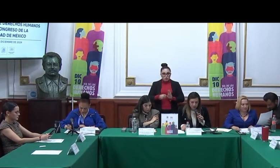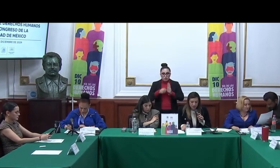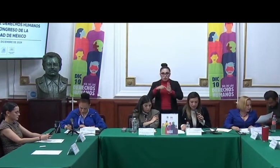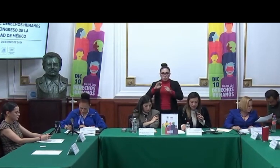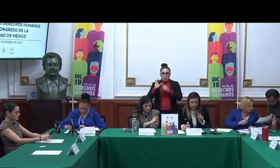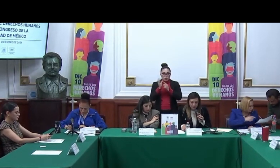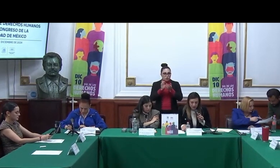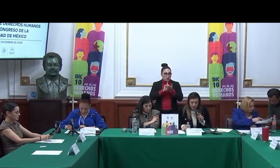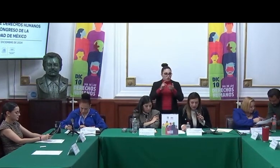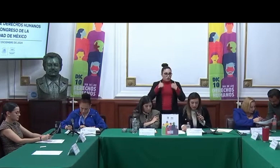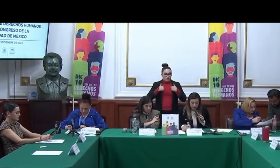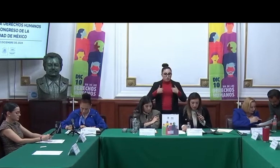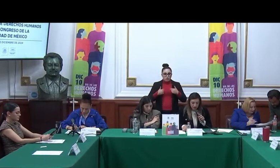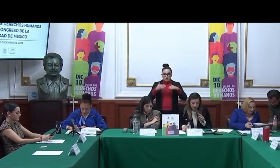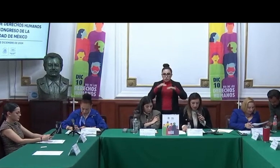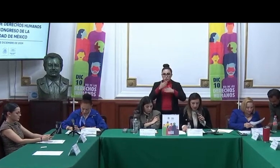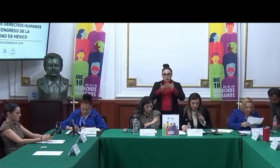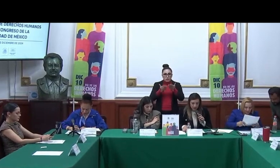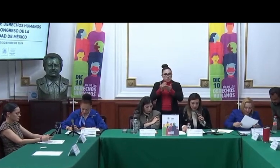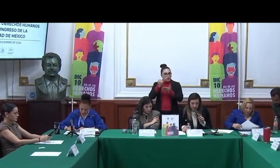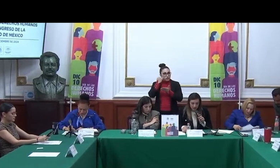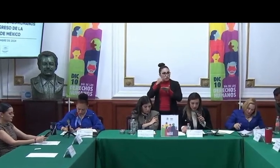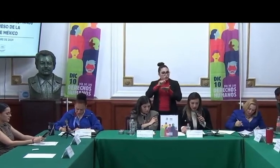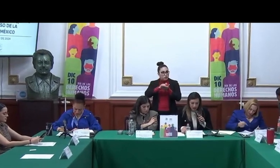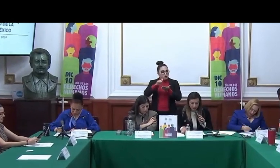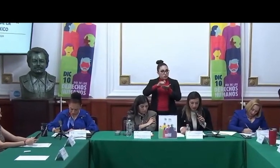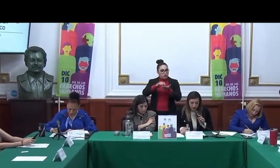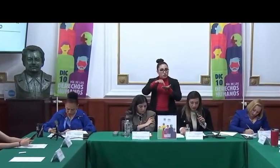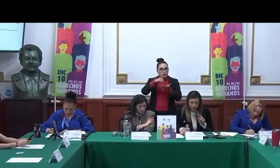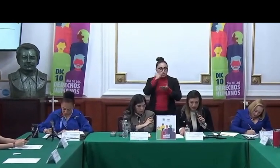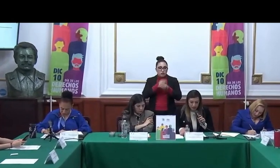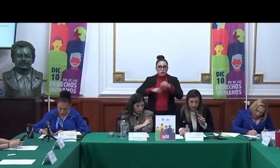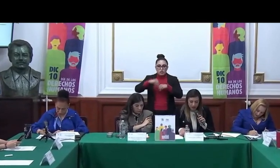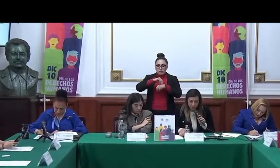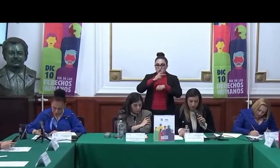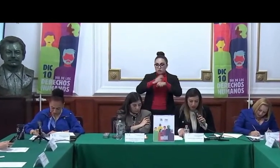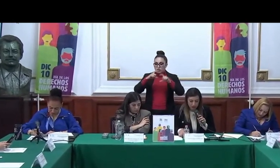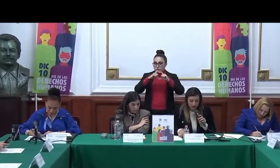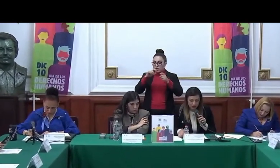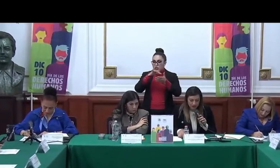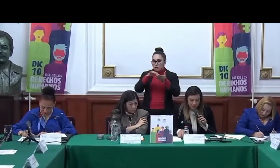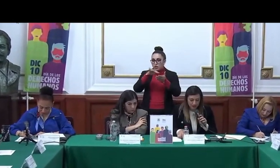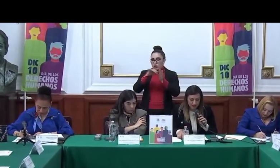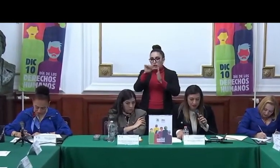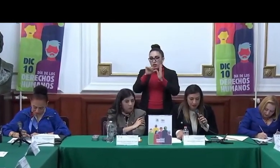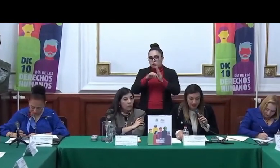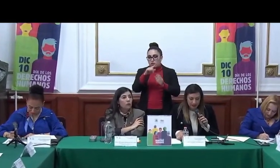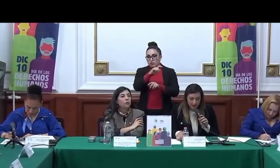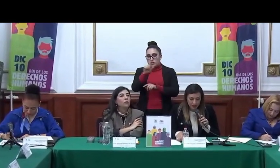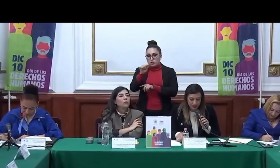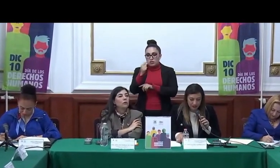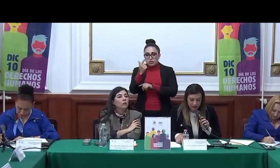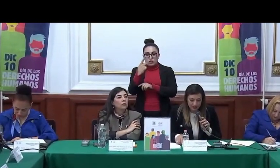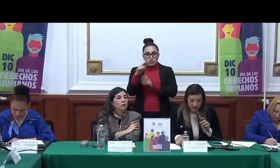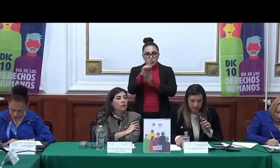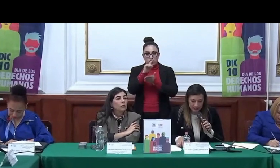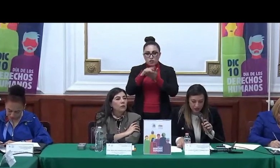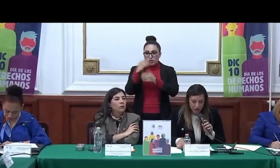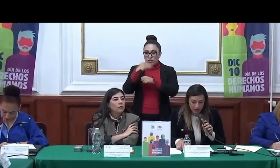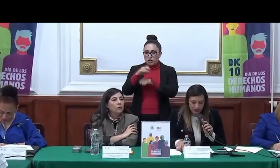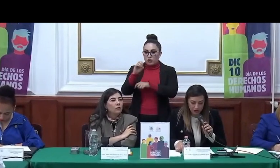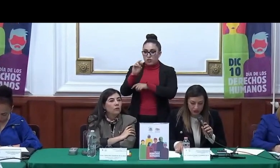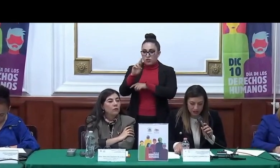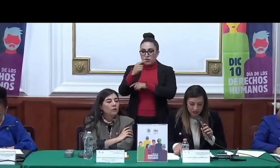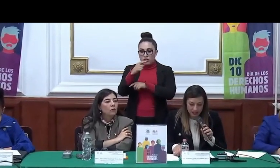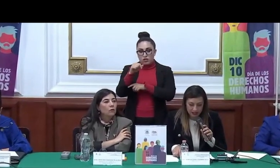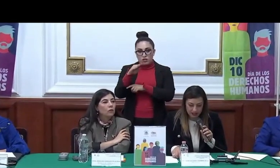Humanos respecto a la iniciativa con proyecto de decreto por el que se adiciona un segundo párrafo al artículo 177 de la Ley Orgánica de Alcaldías y